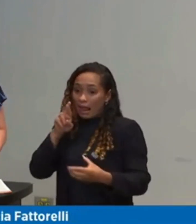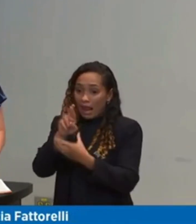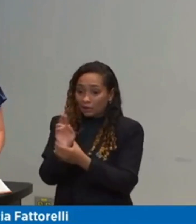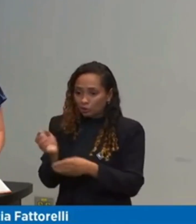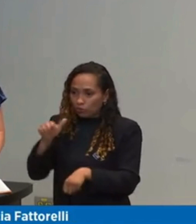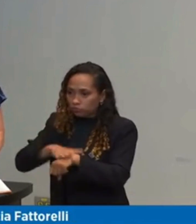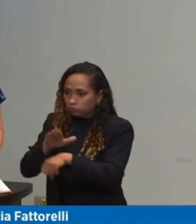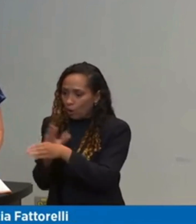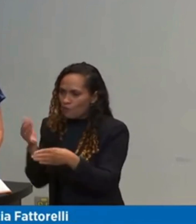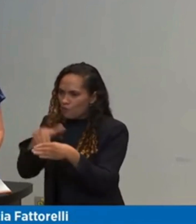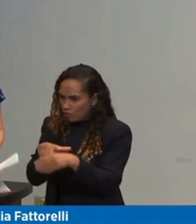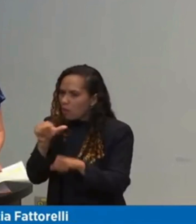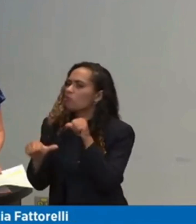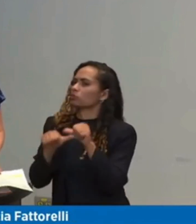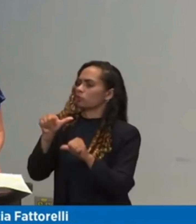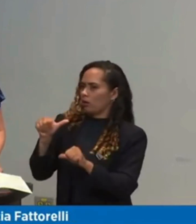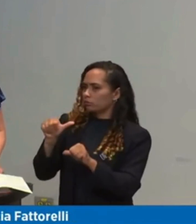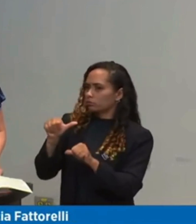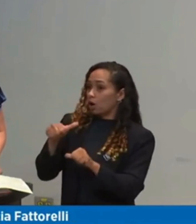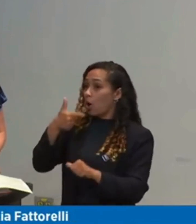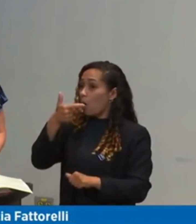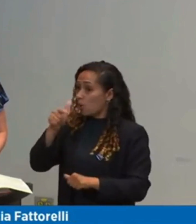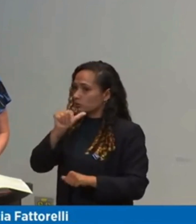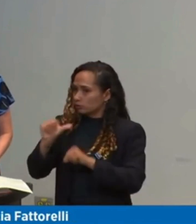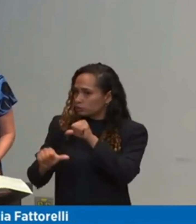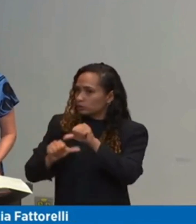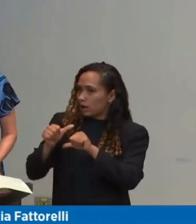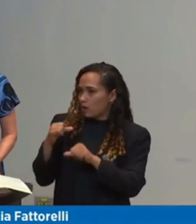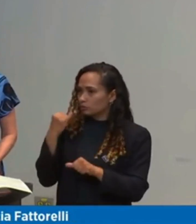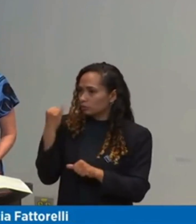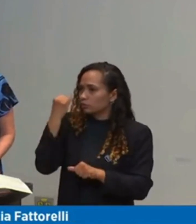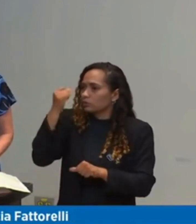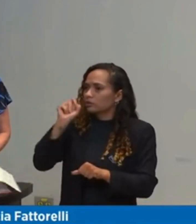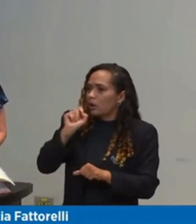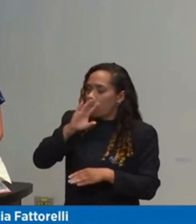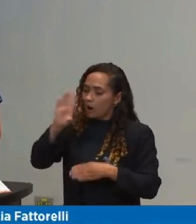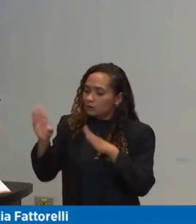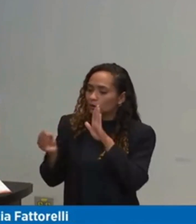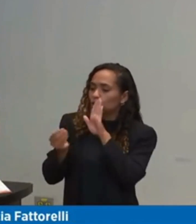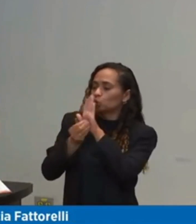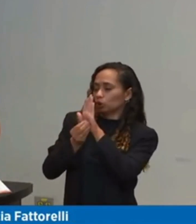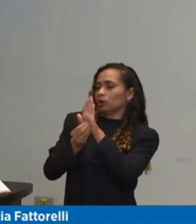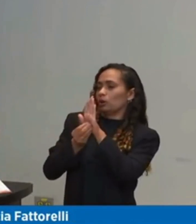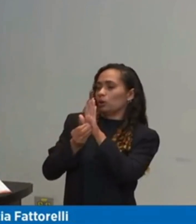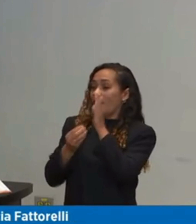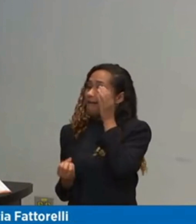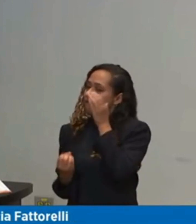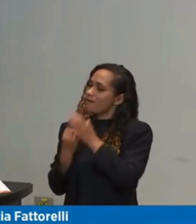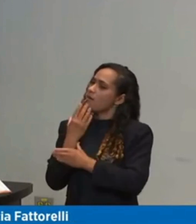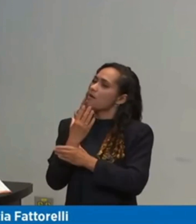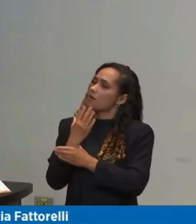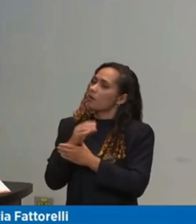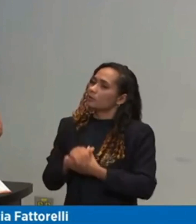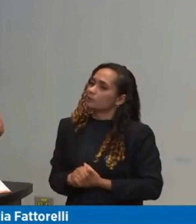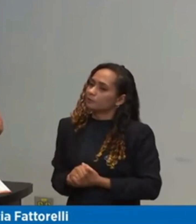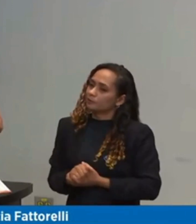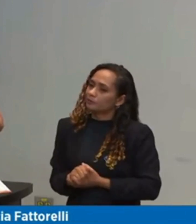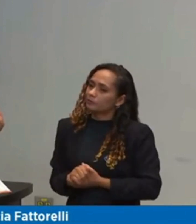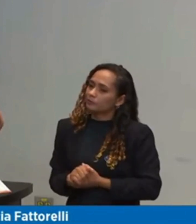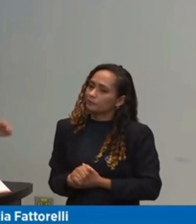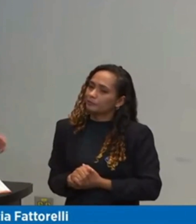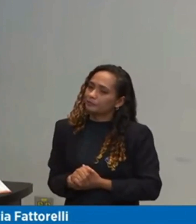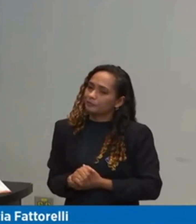E uma das alterações importantes foi a inclusão, a criação